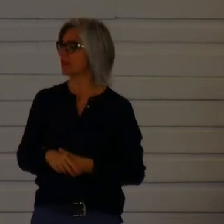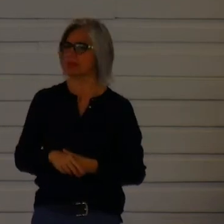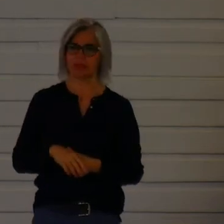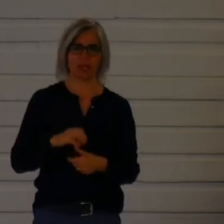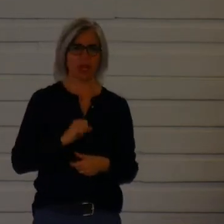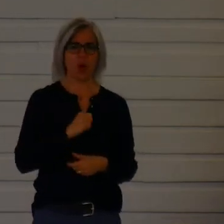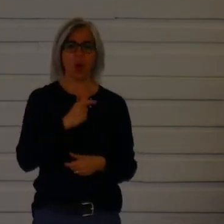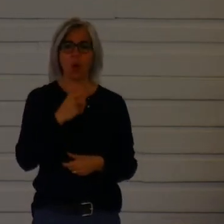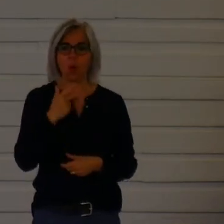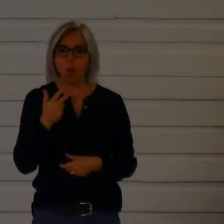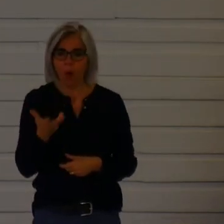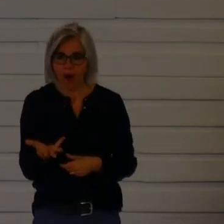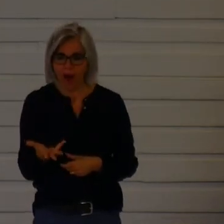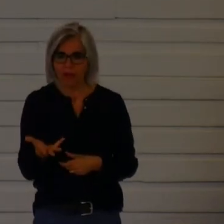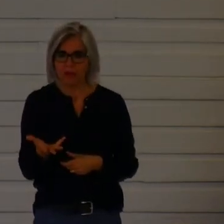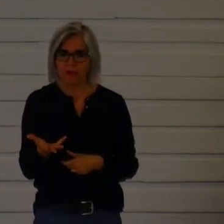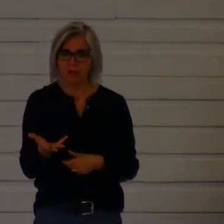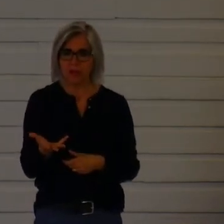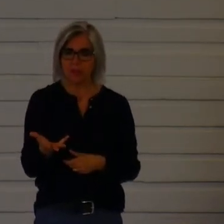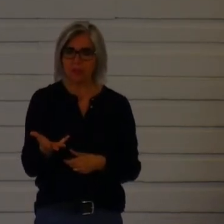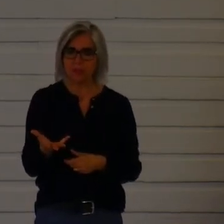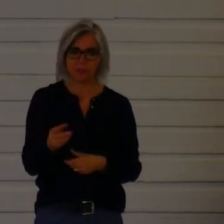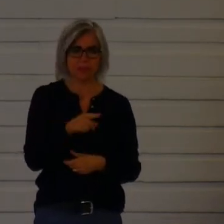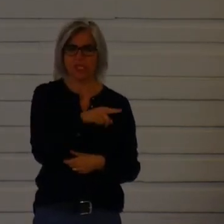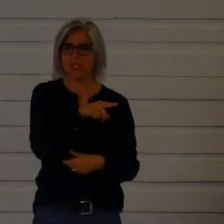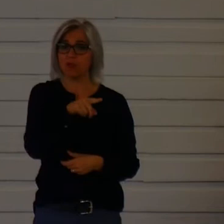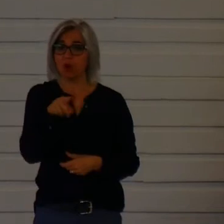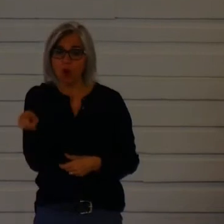Quanti hanno vissuto in un tempo di un silenzio di Dio?